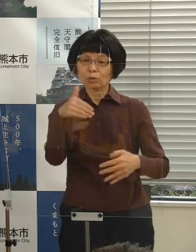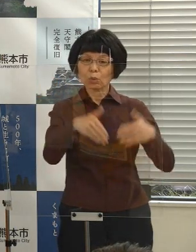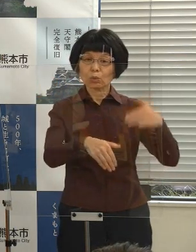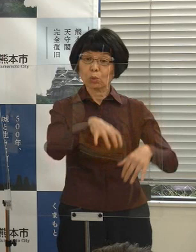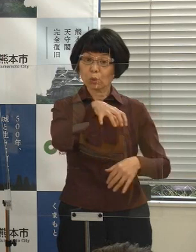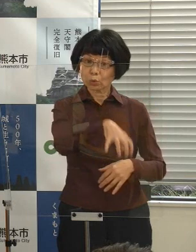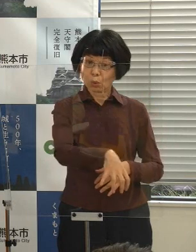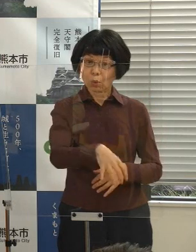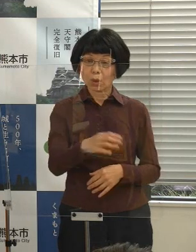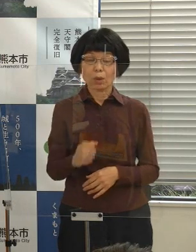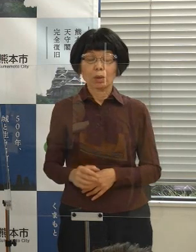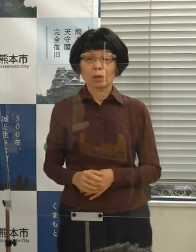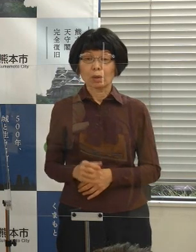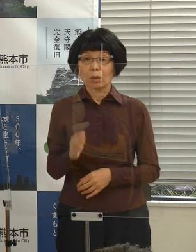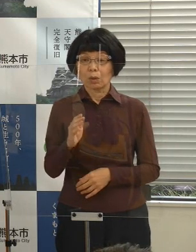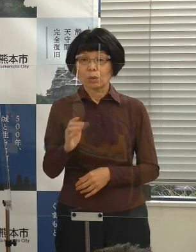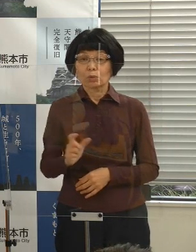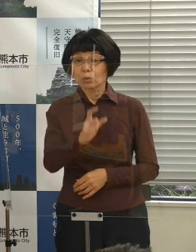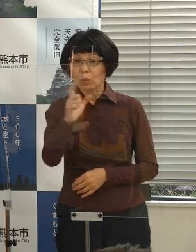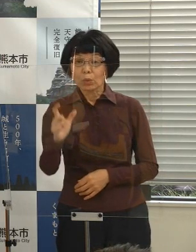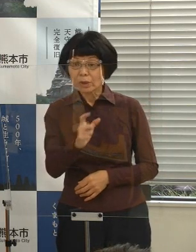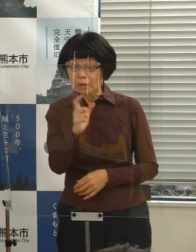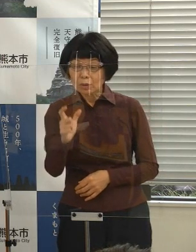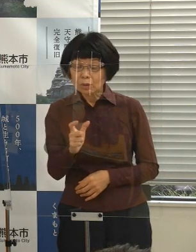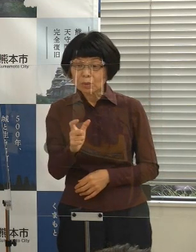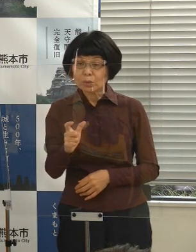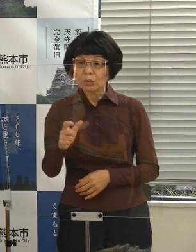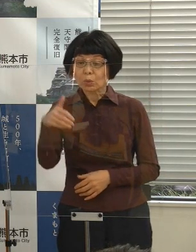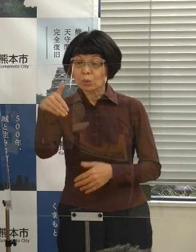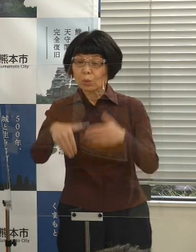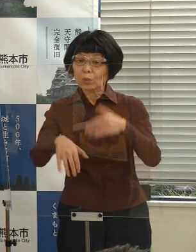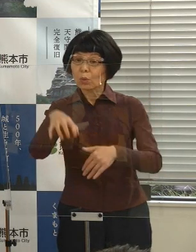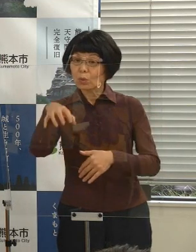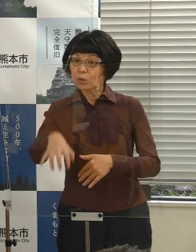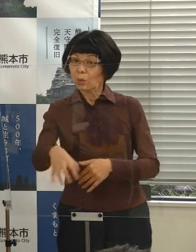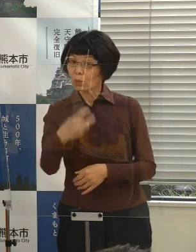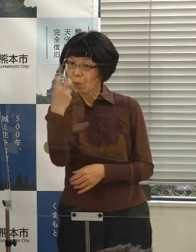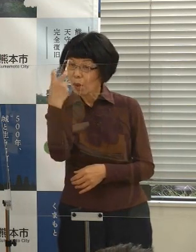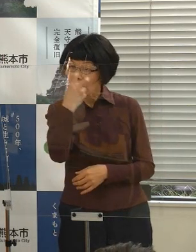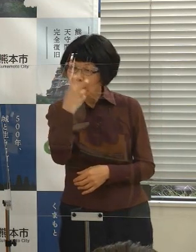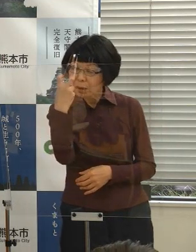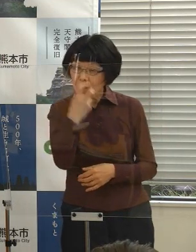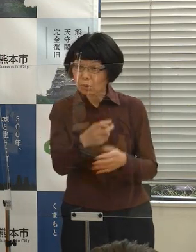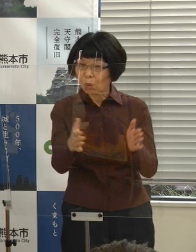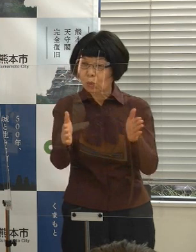票所 の、 その管理、あるいはその管理を踏まえたさまざまなその